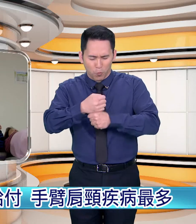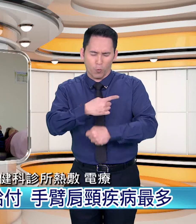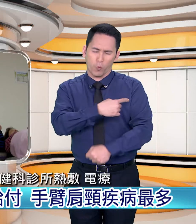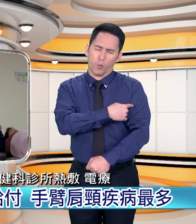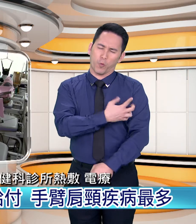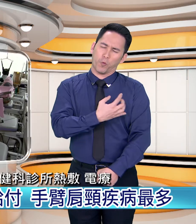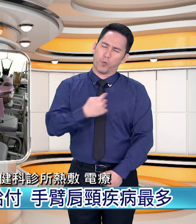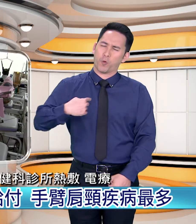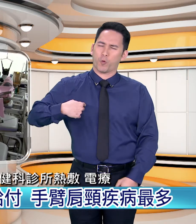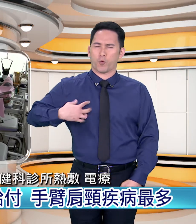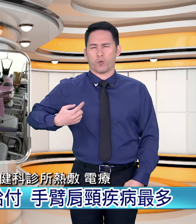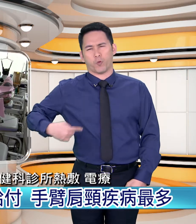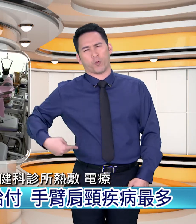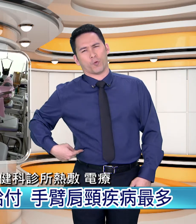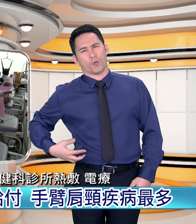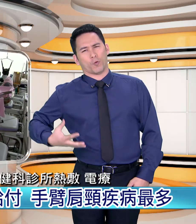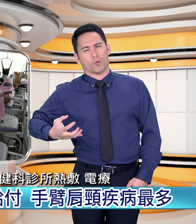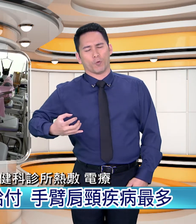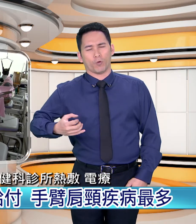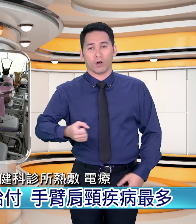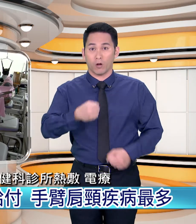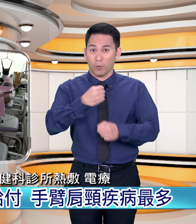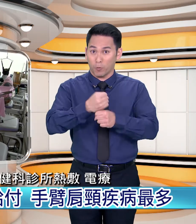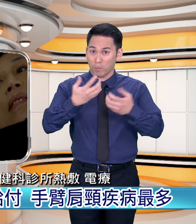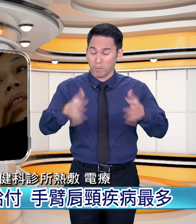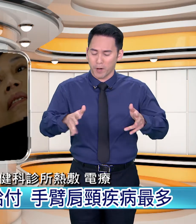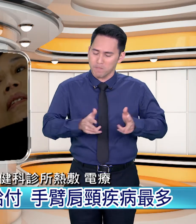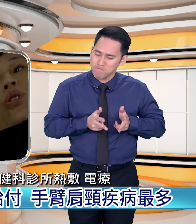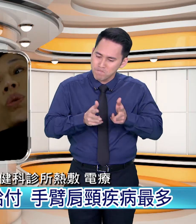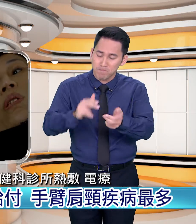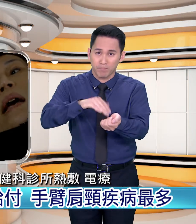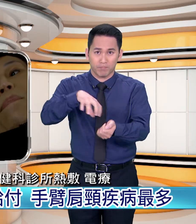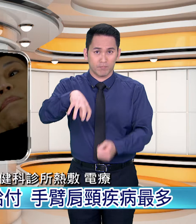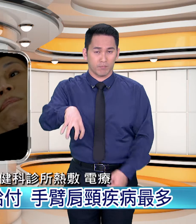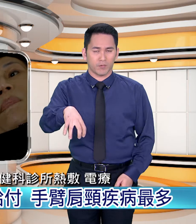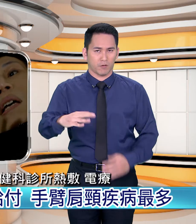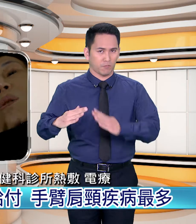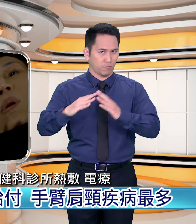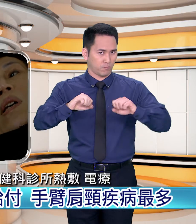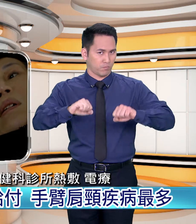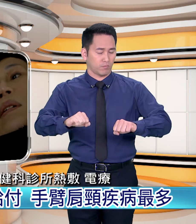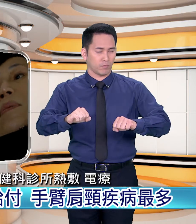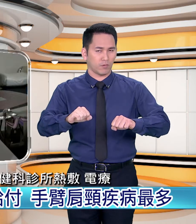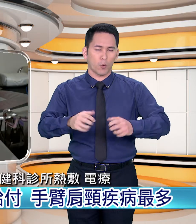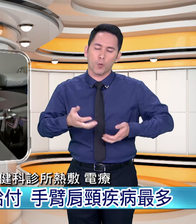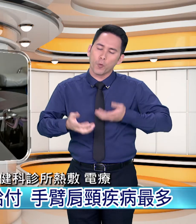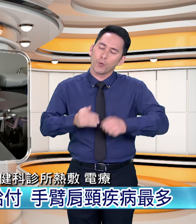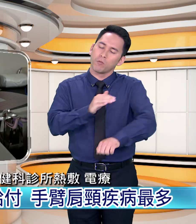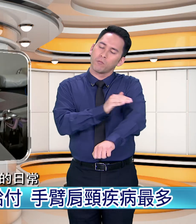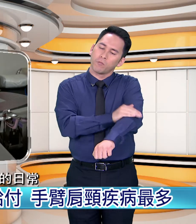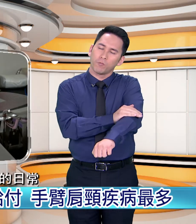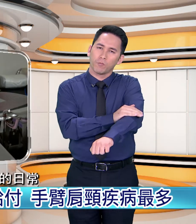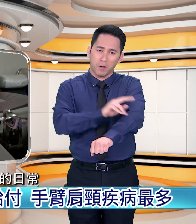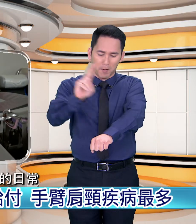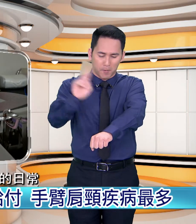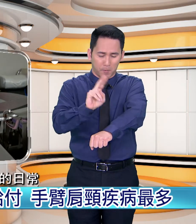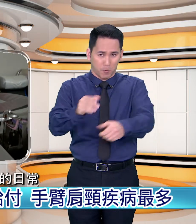下班之后就直奔复健科诊所去做热敷电疗，这是不少劳